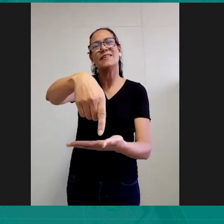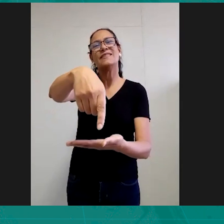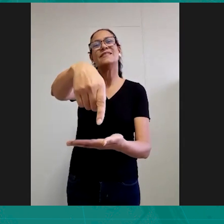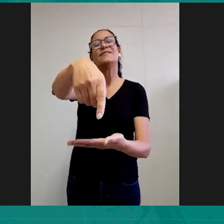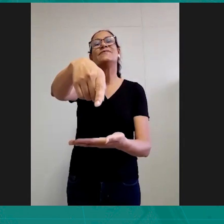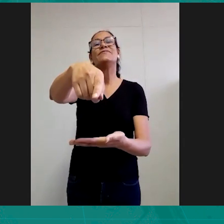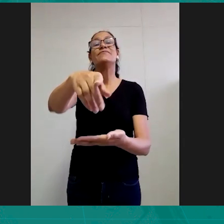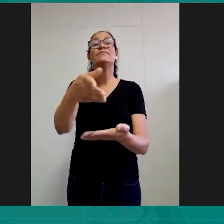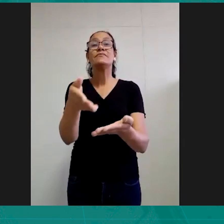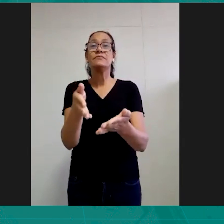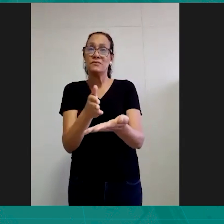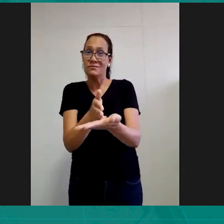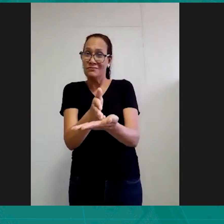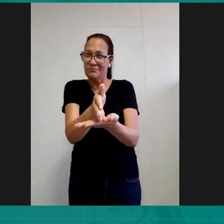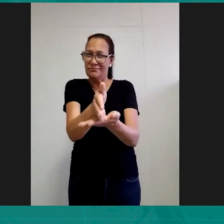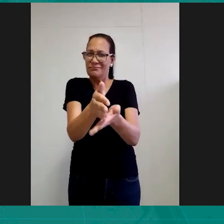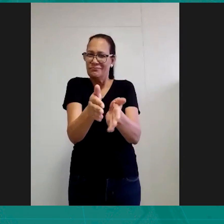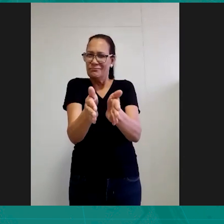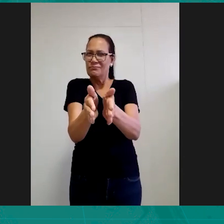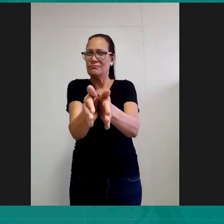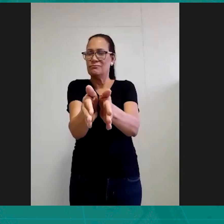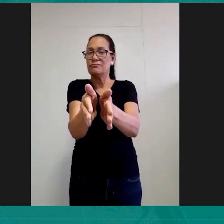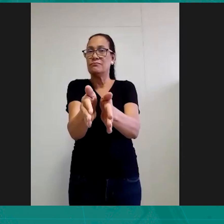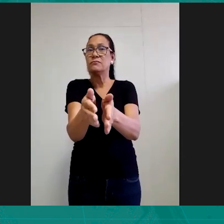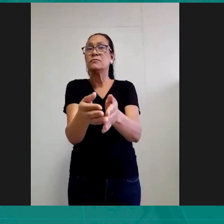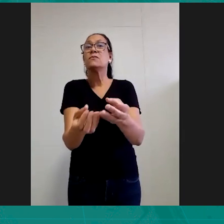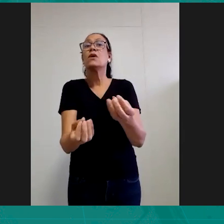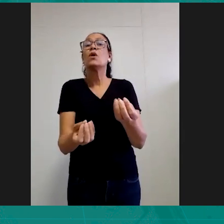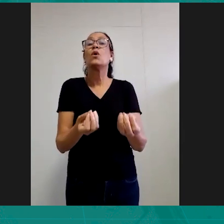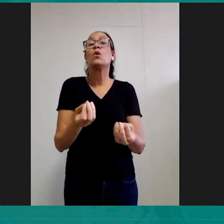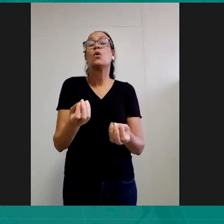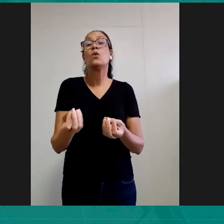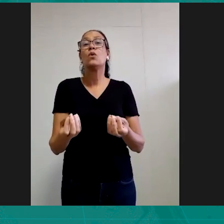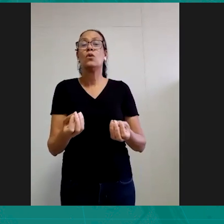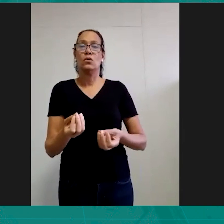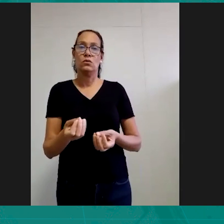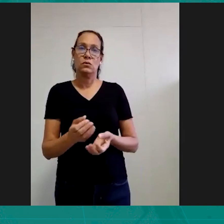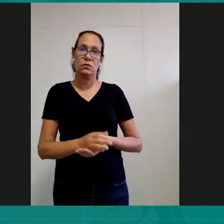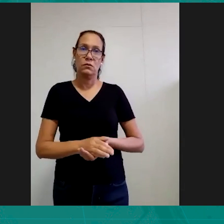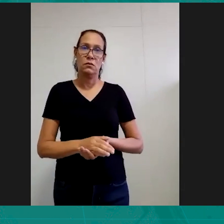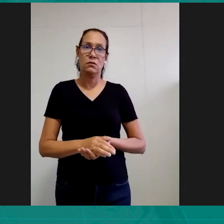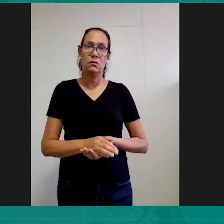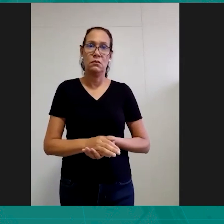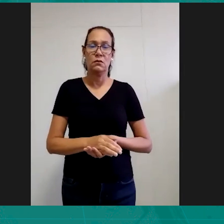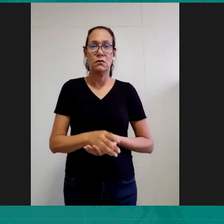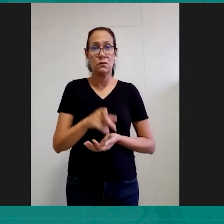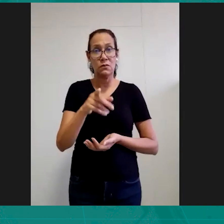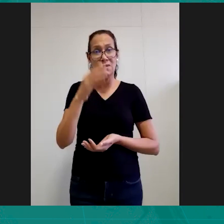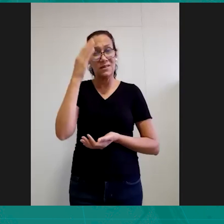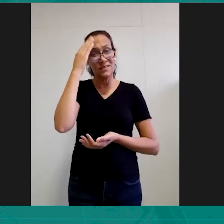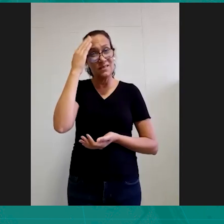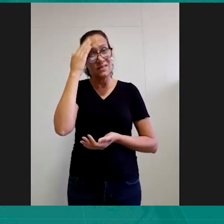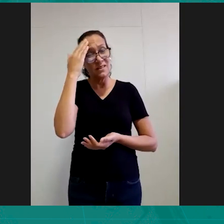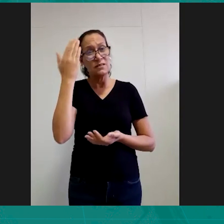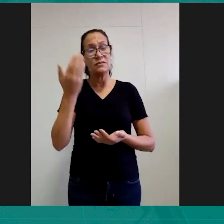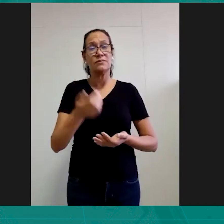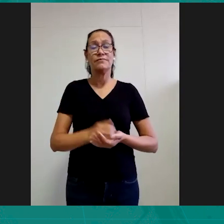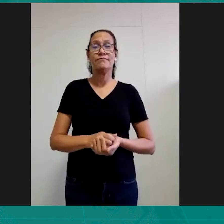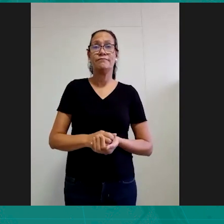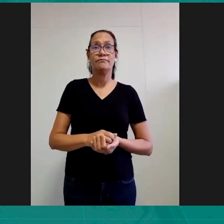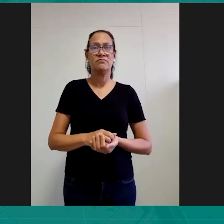por essa direção, e você, como é que você sabe se você ainda está fazendo coisa